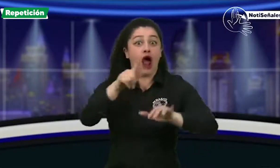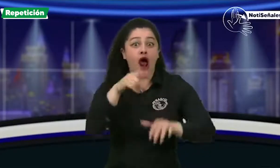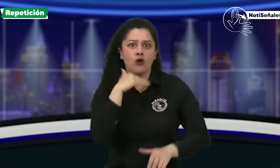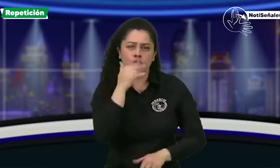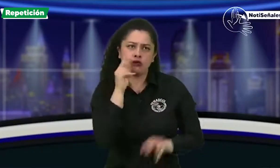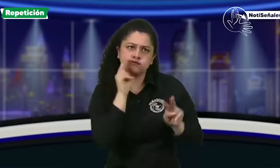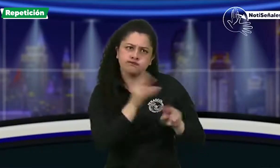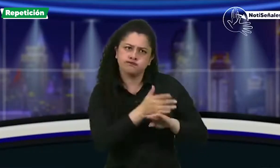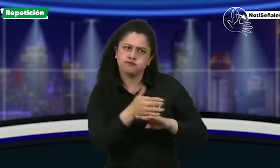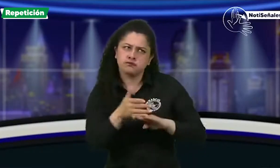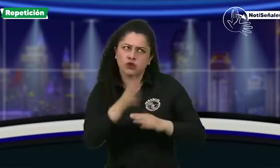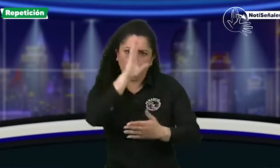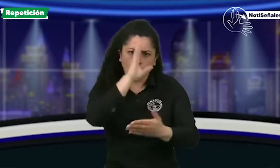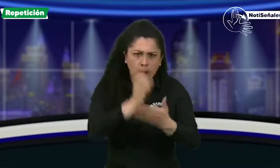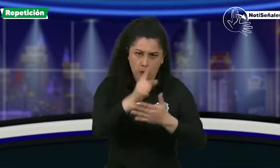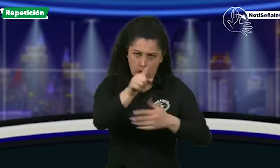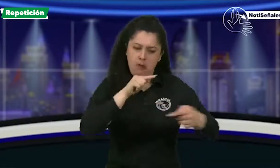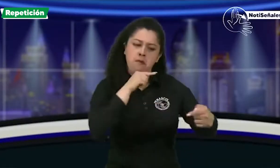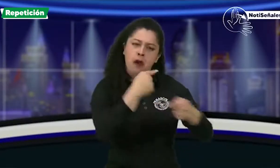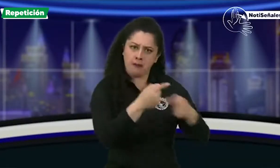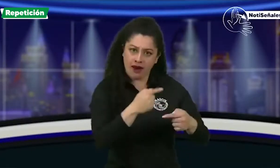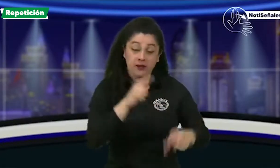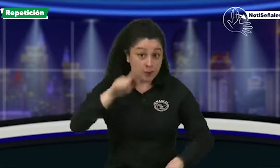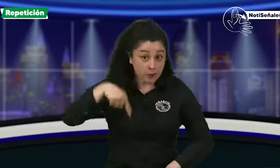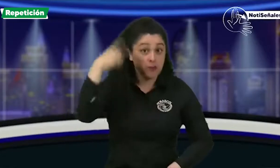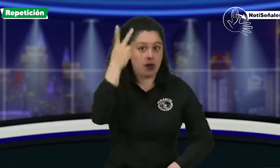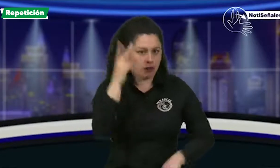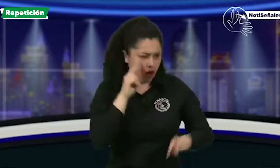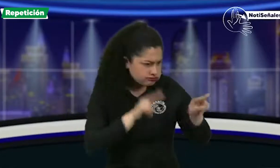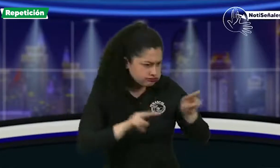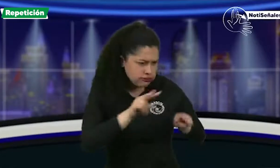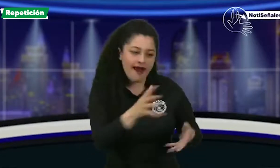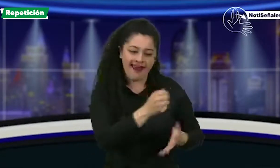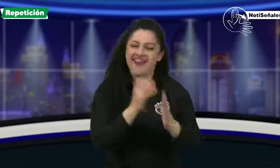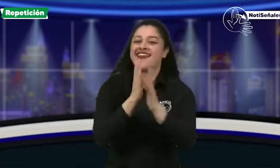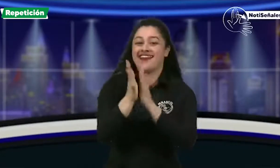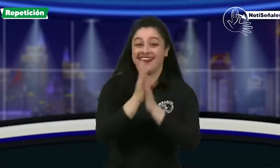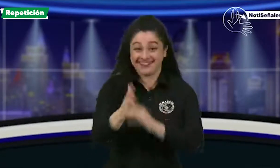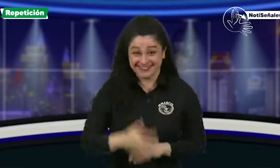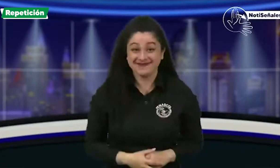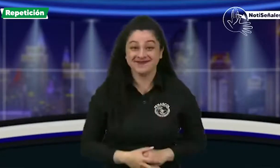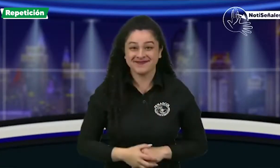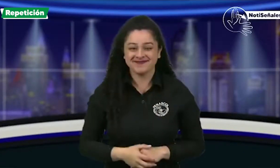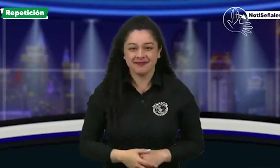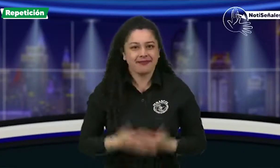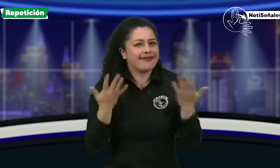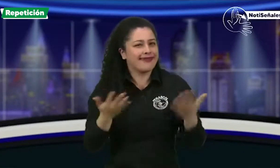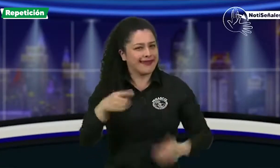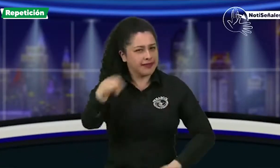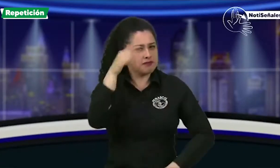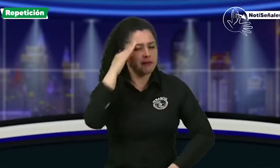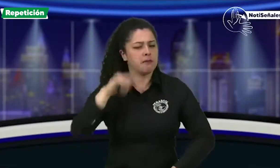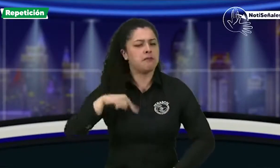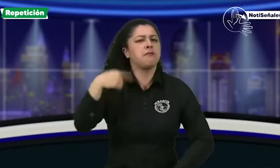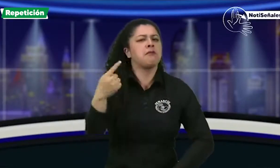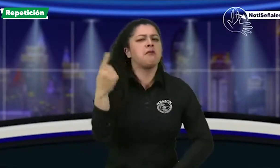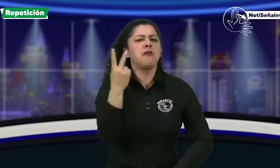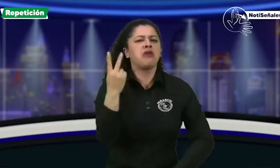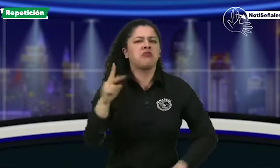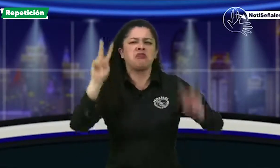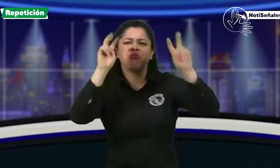compartir Compartir con otros Y si quieren ponernos Sus opiniones Claro que sí El próximo viernes También El próximo viernes También les